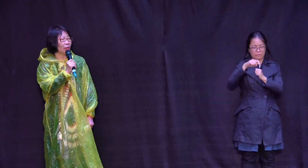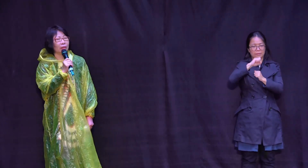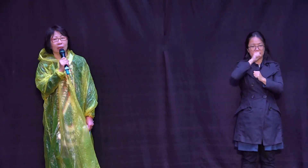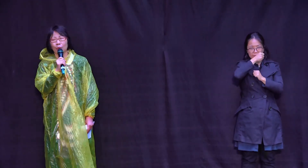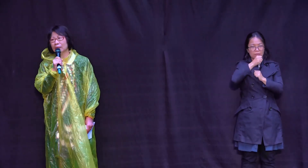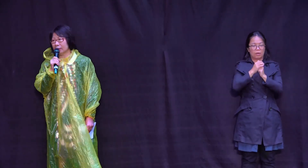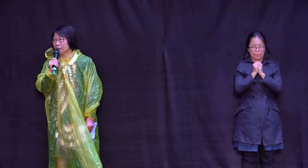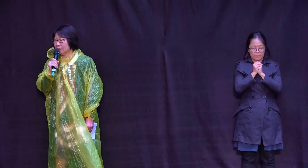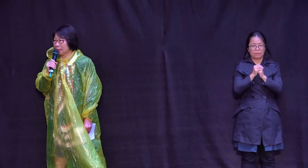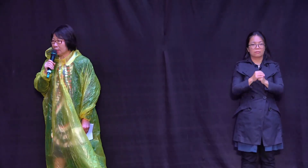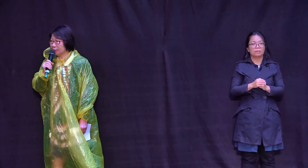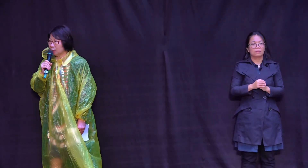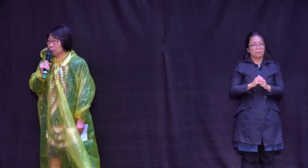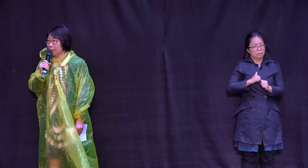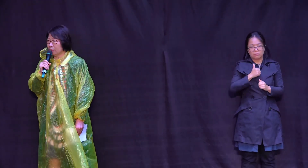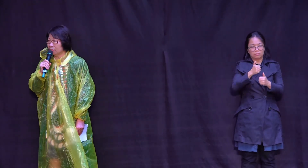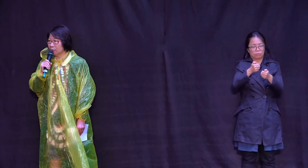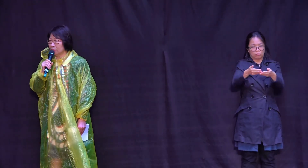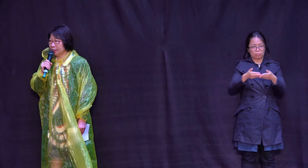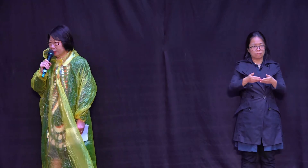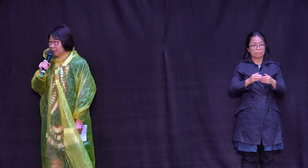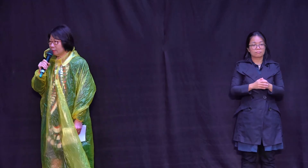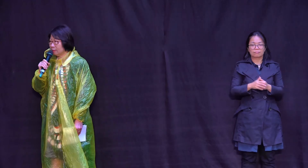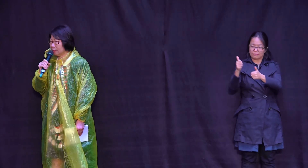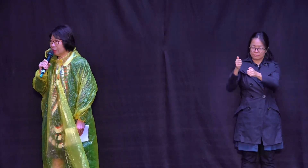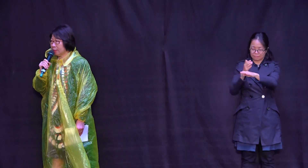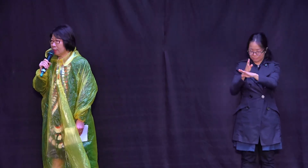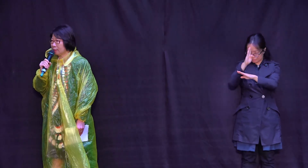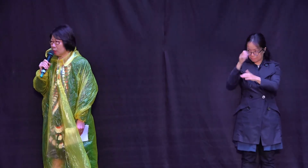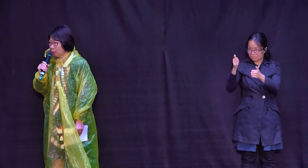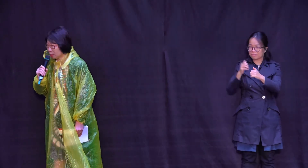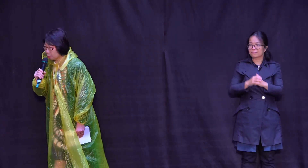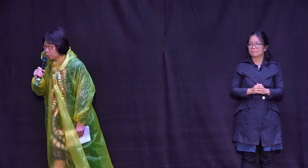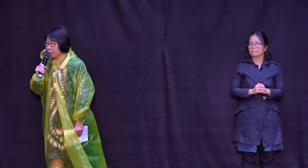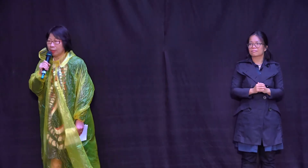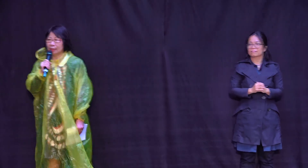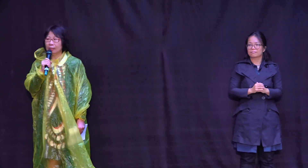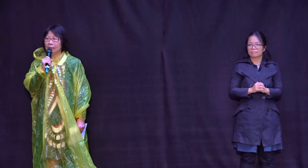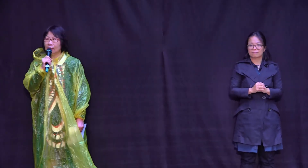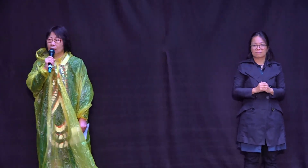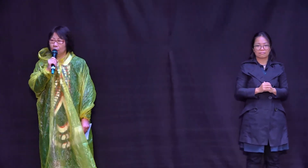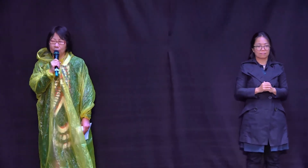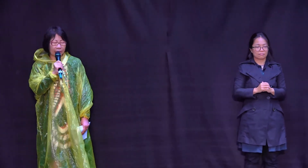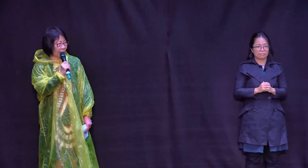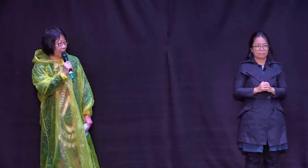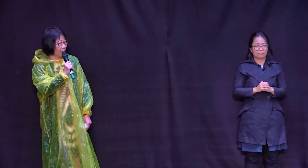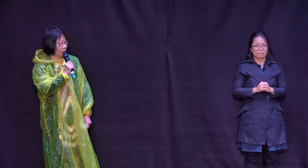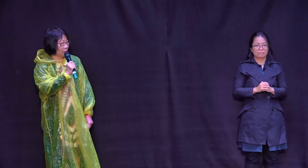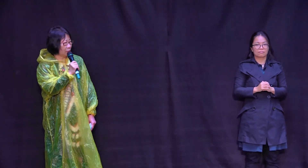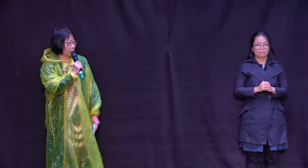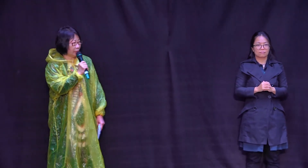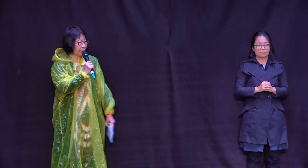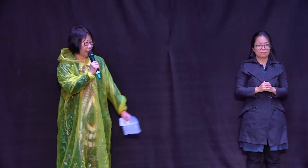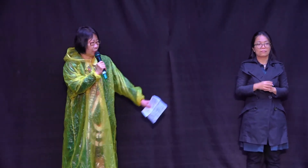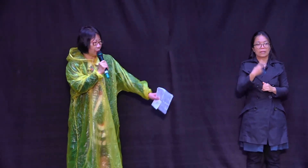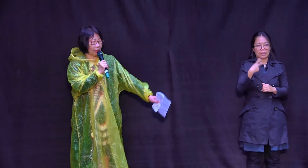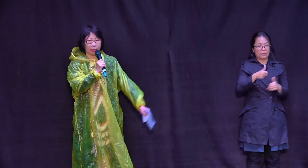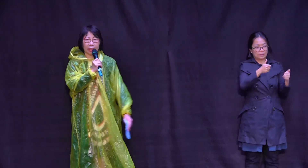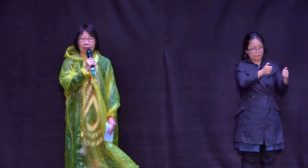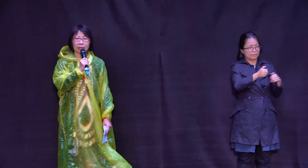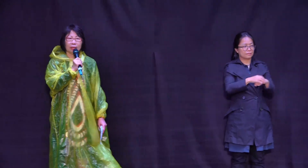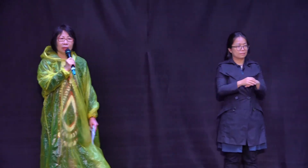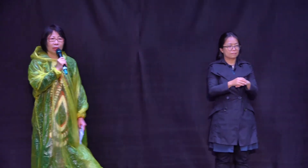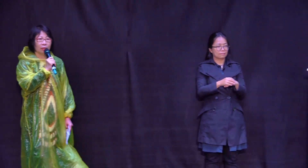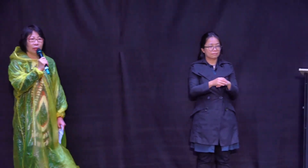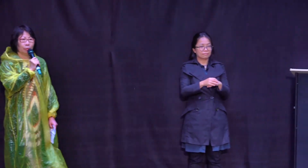祷告，哇，这个是何其重要！谢谢，谢谢扫袜子部落。我们也谢谢我们